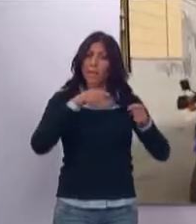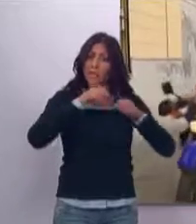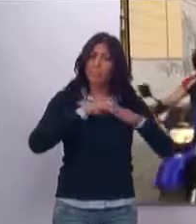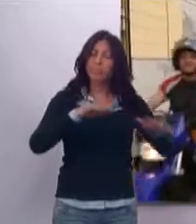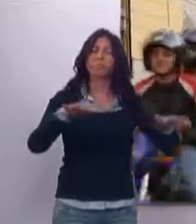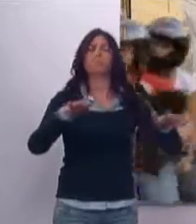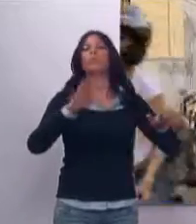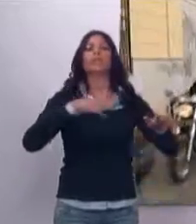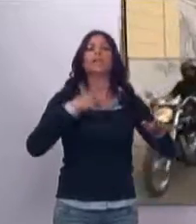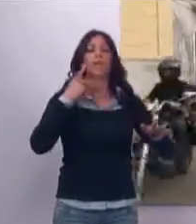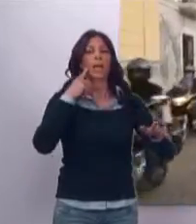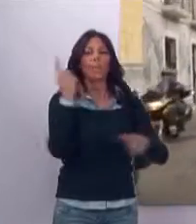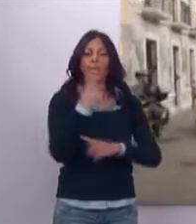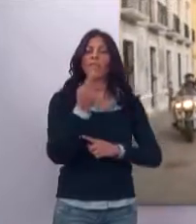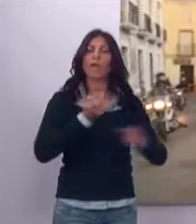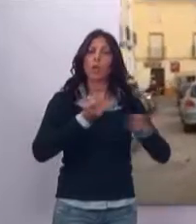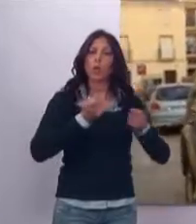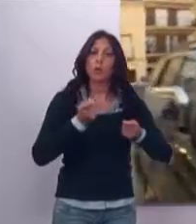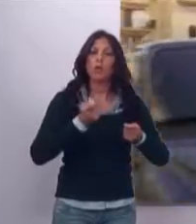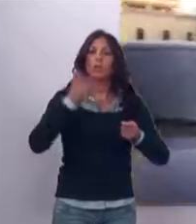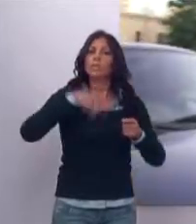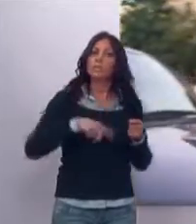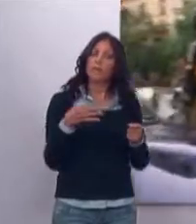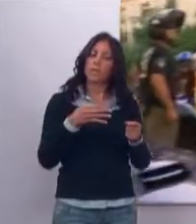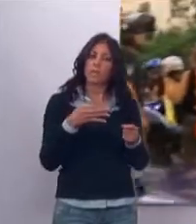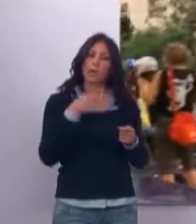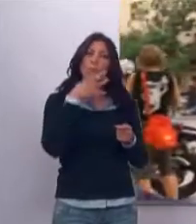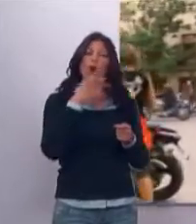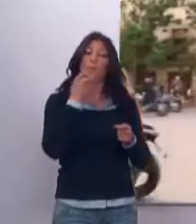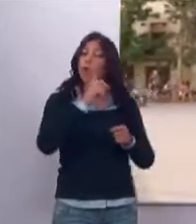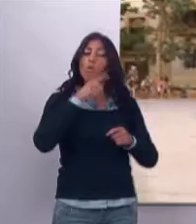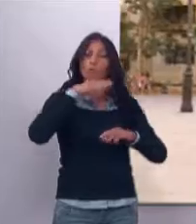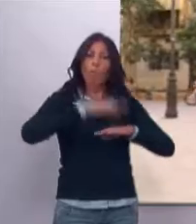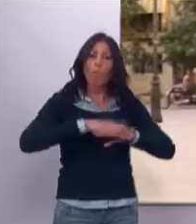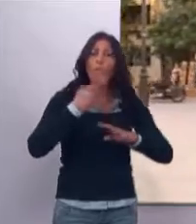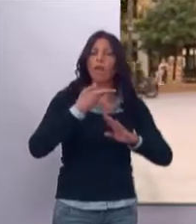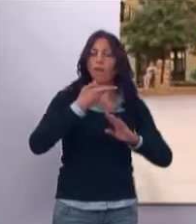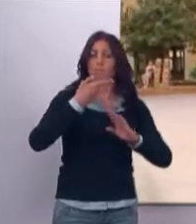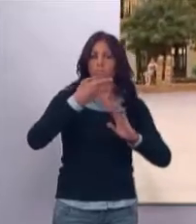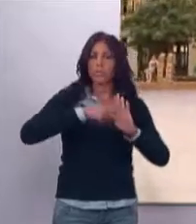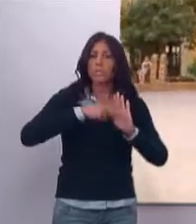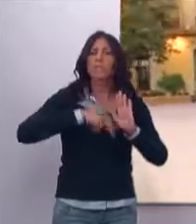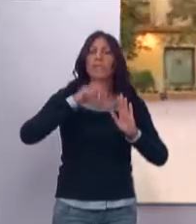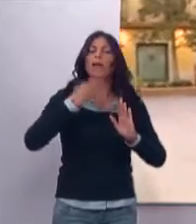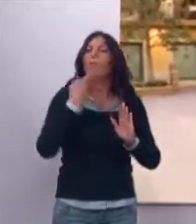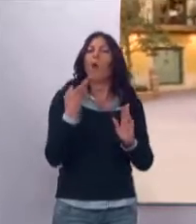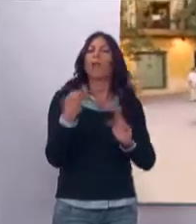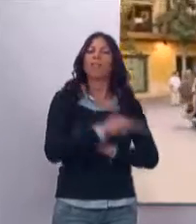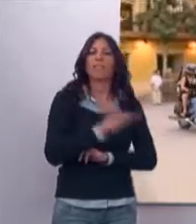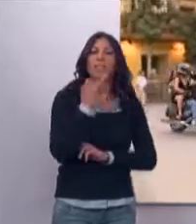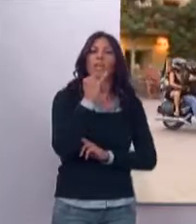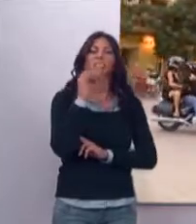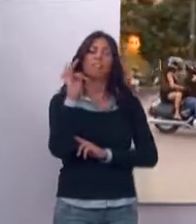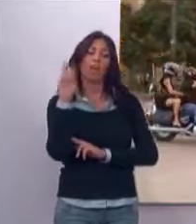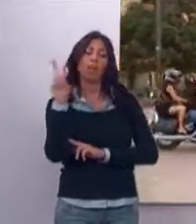campaña se va a central en la vigilancia y control de los adelantamientos antirreglamentarios caducidad de la ITV